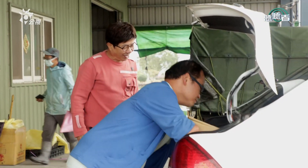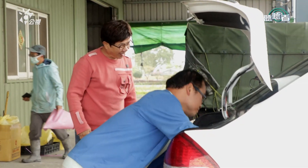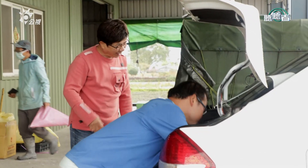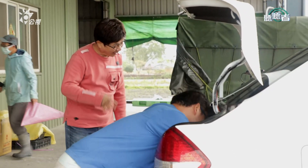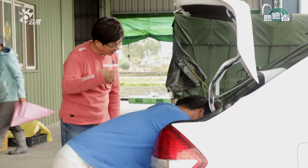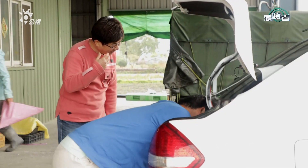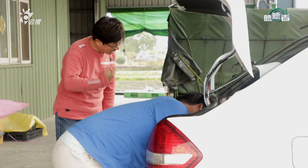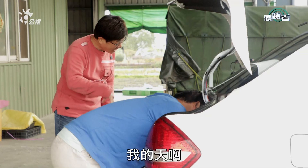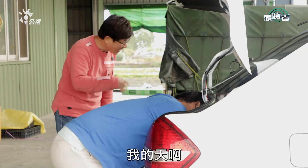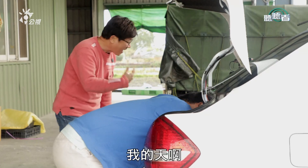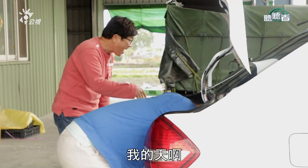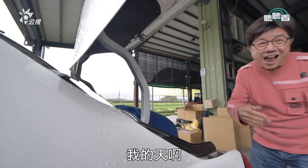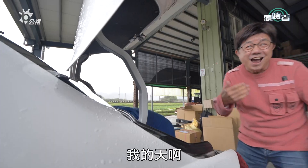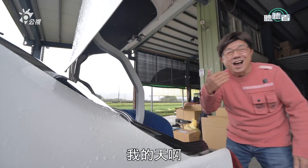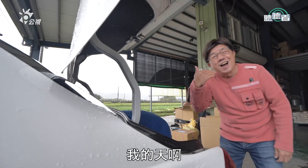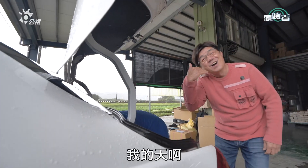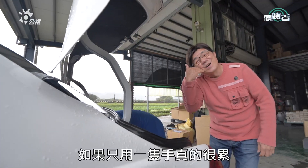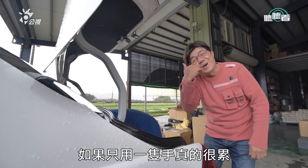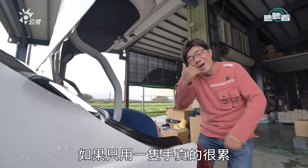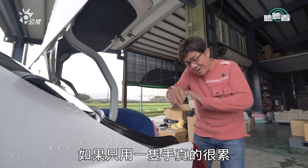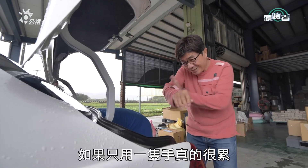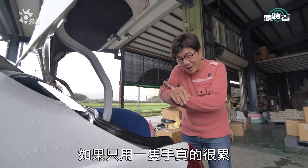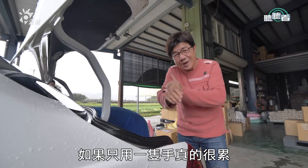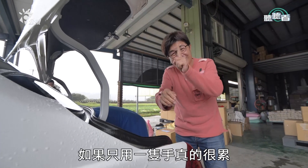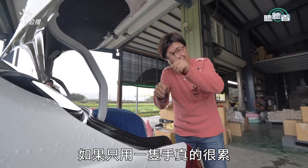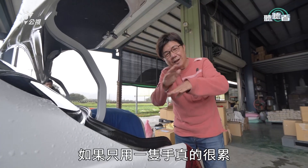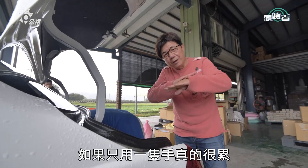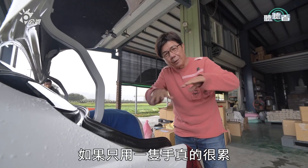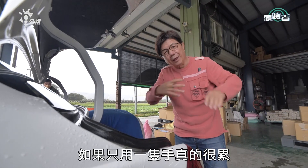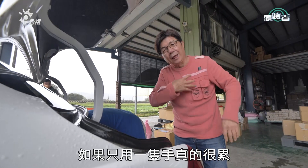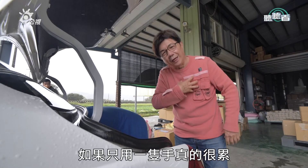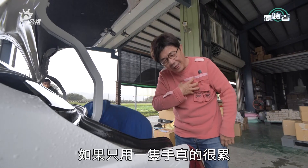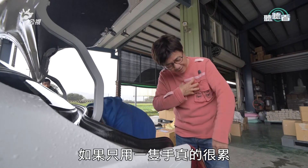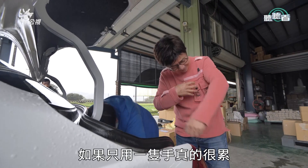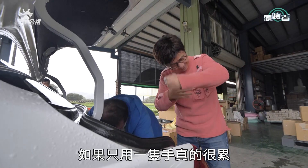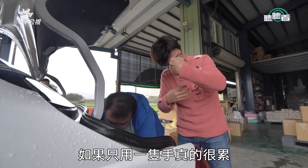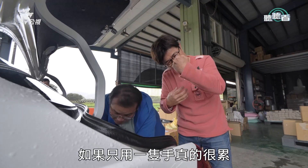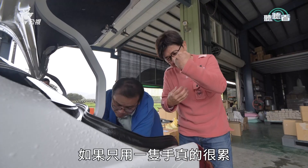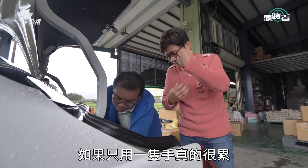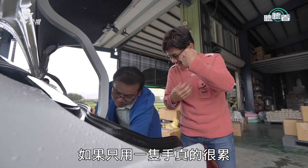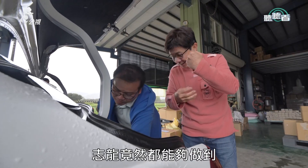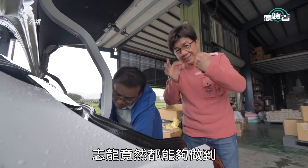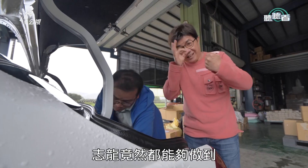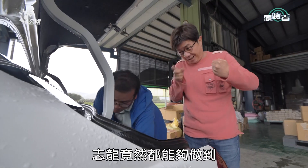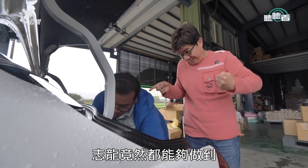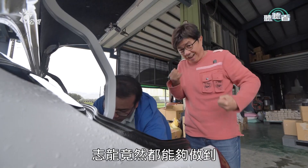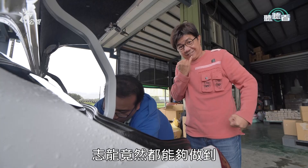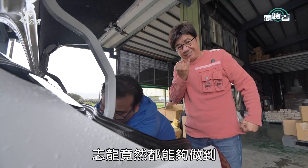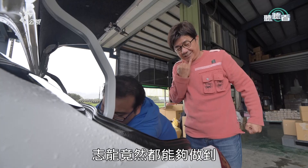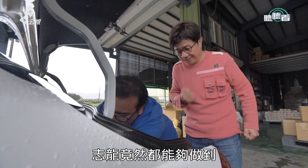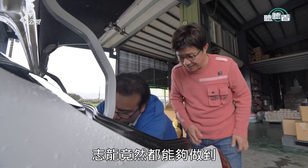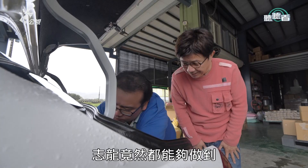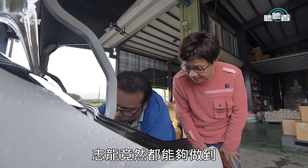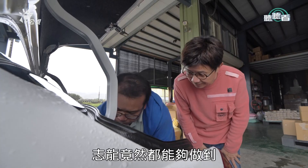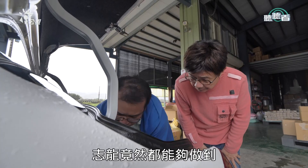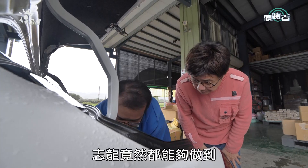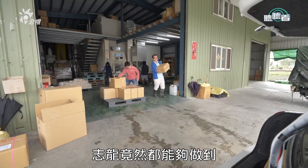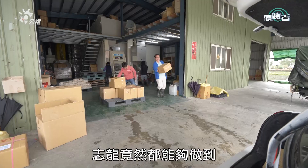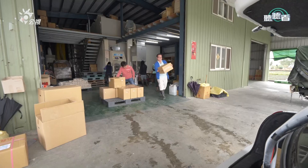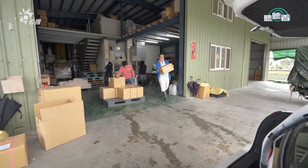哎呀，哎呀，我的天哪！如果只用一只手，真的很累啊。志龙竟然都能够做到。